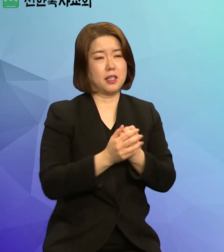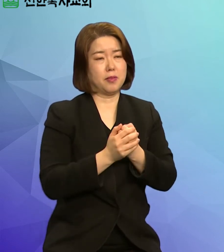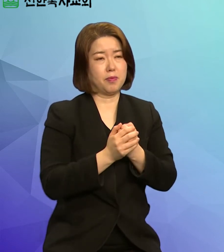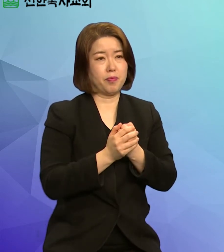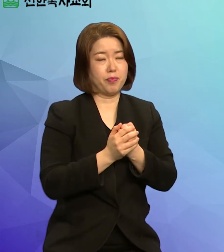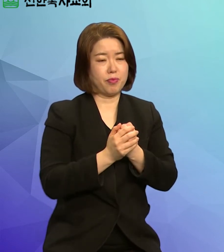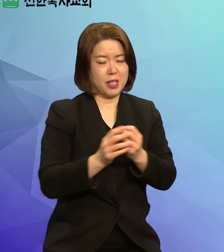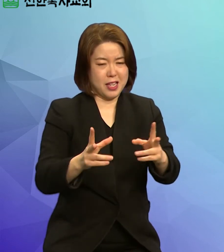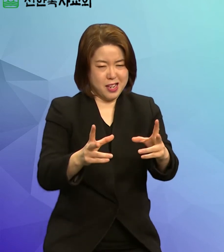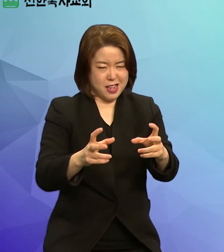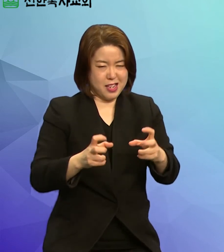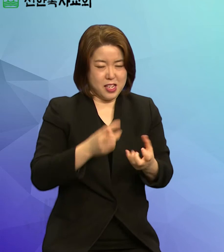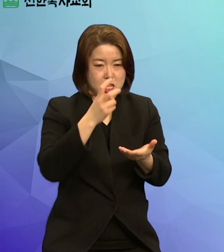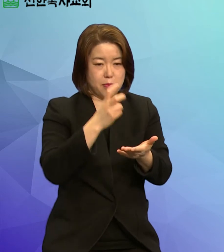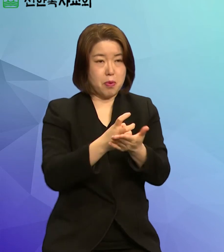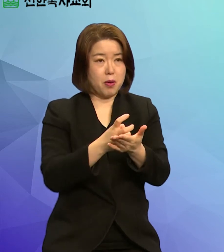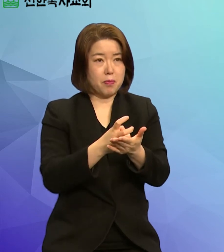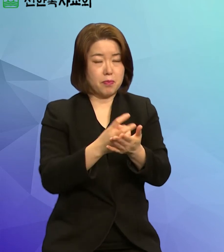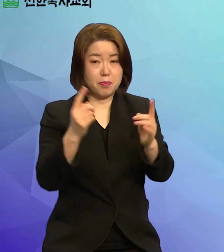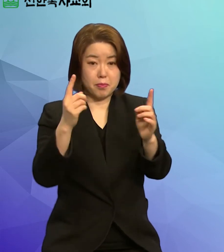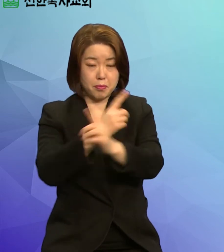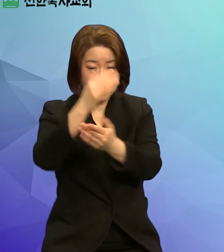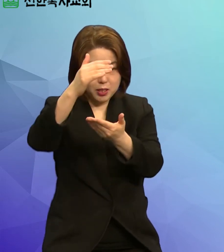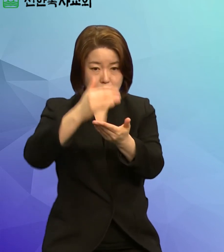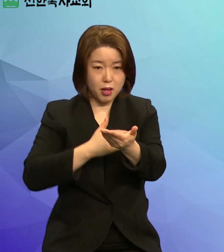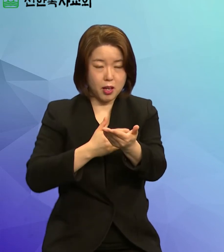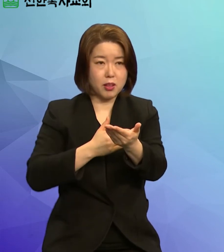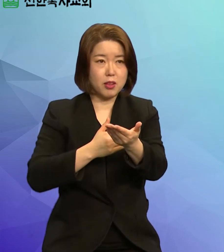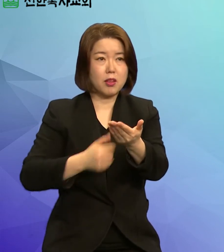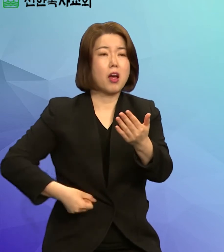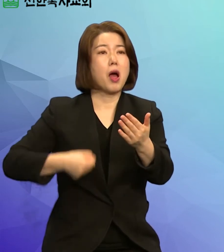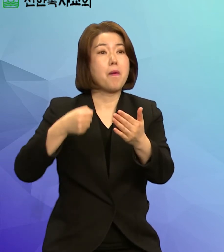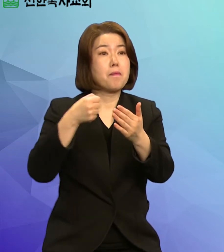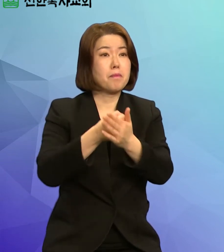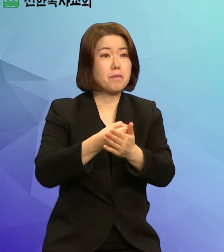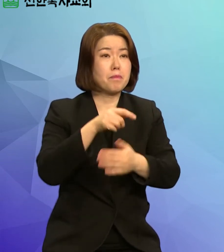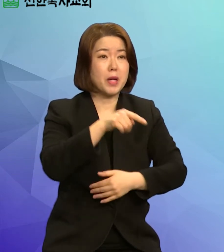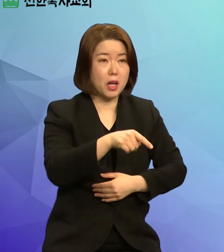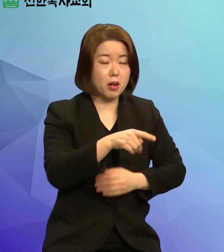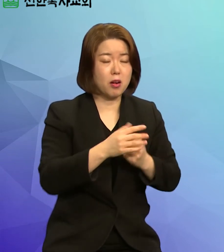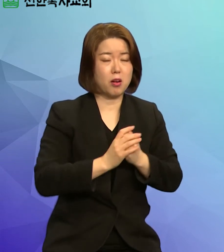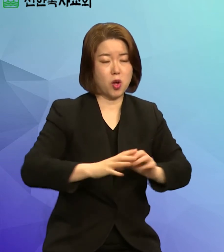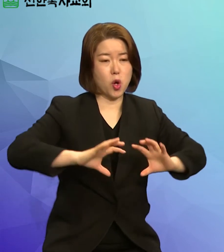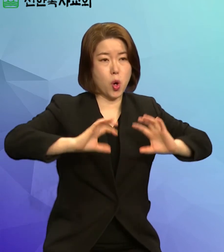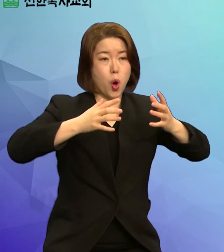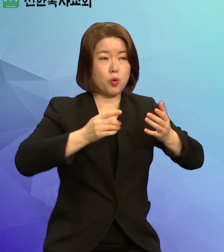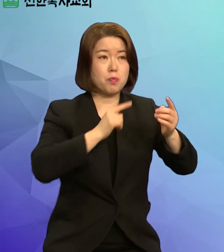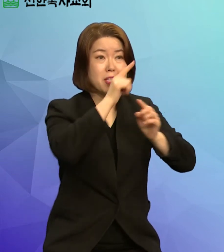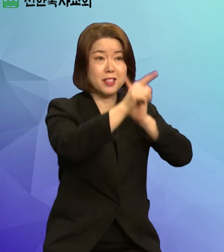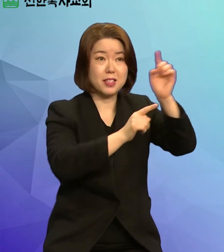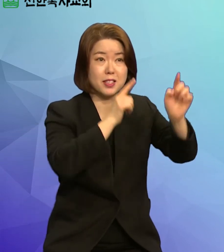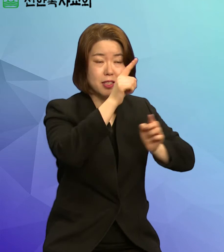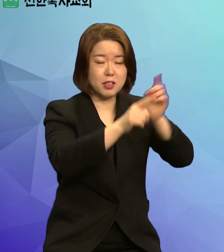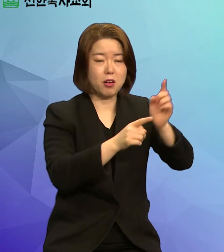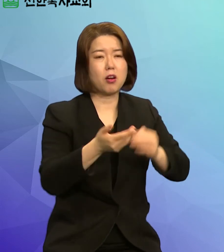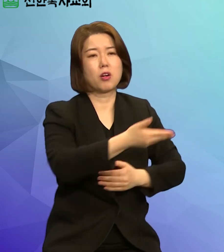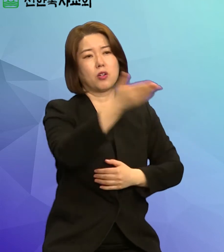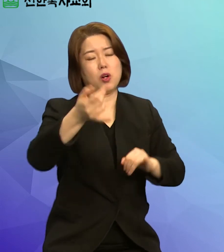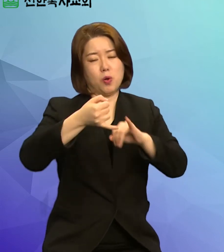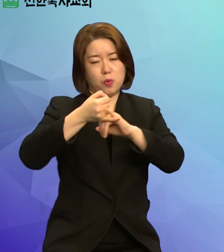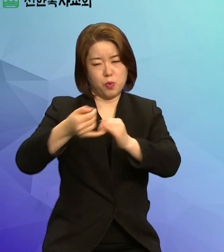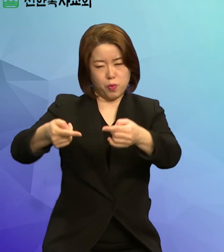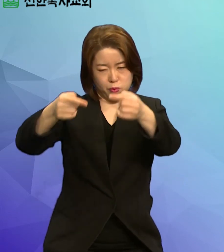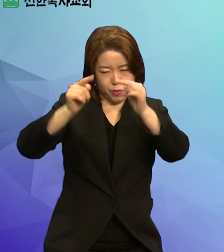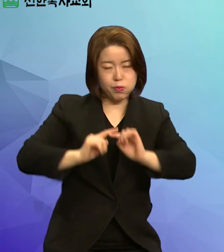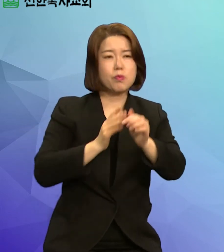낙태법 개정안 제정되어야 하는 일을 위한 국민청원에 여러분 꼭 동참해 달라는